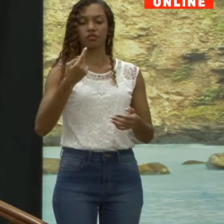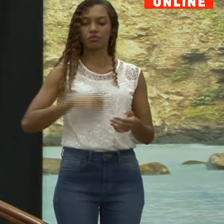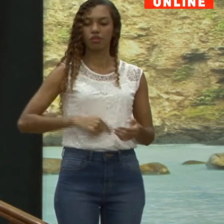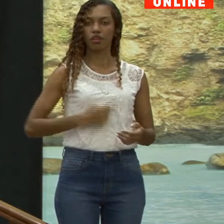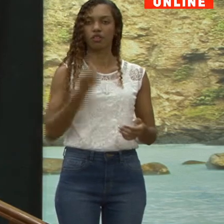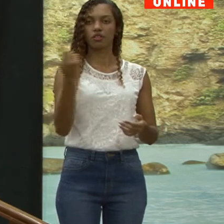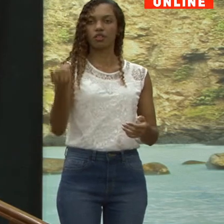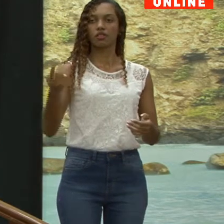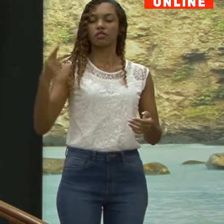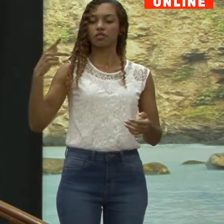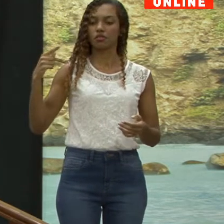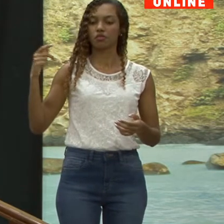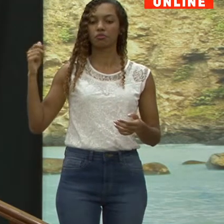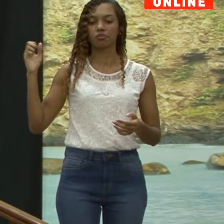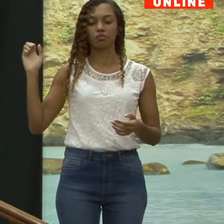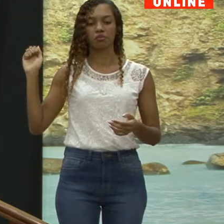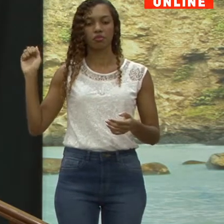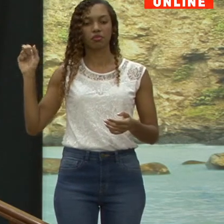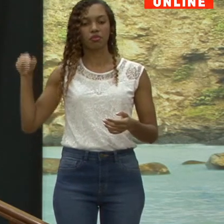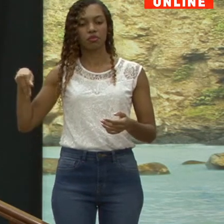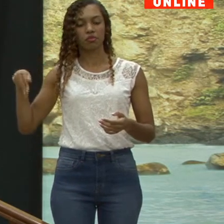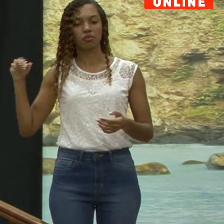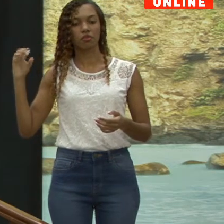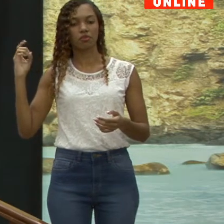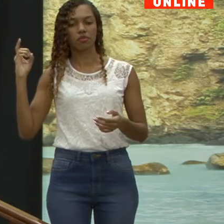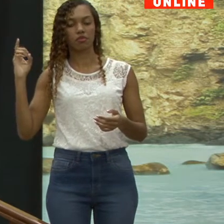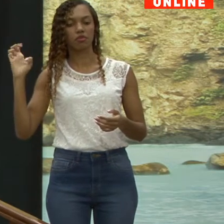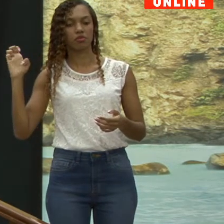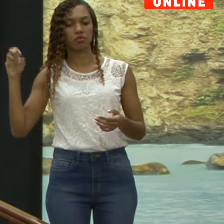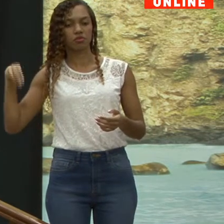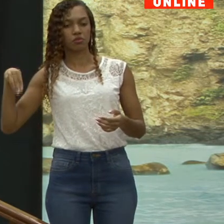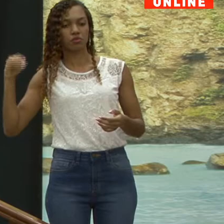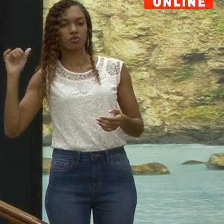pandemia. Eu encontro outra palavra aqui: